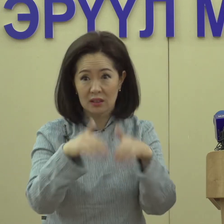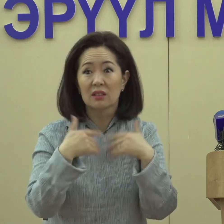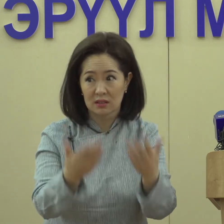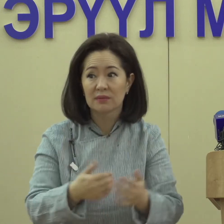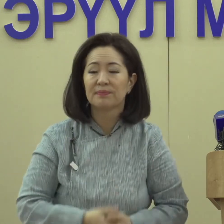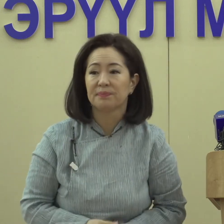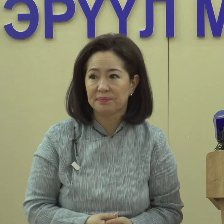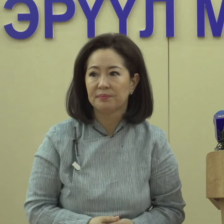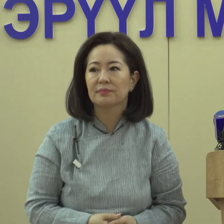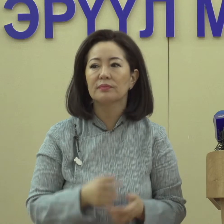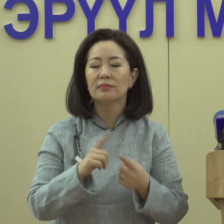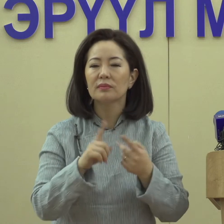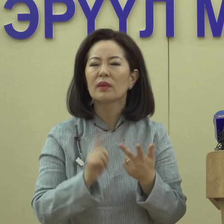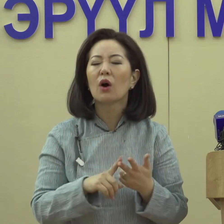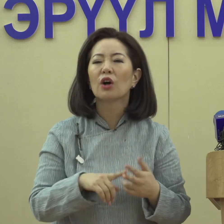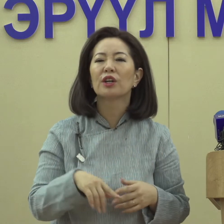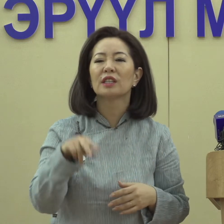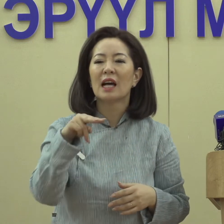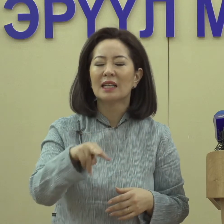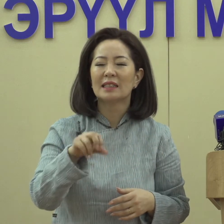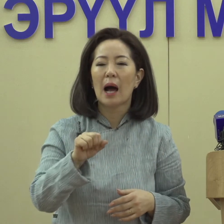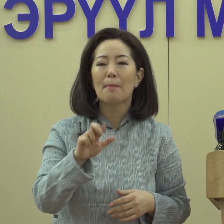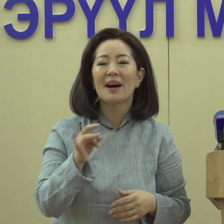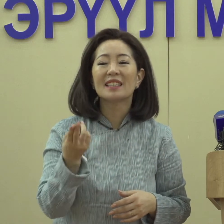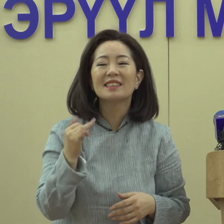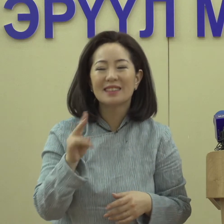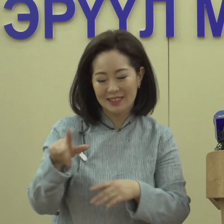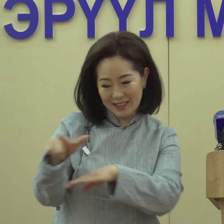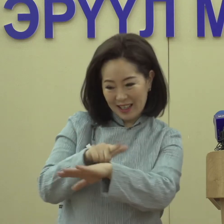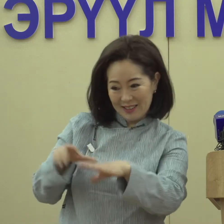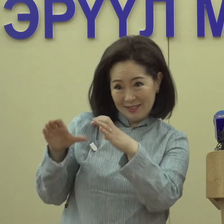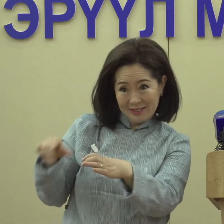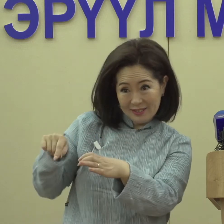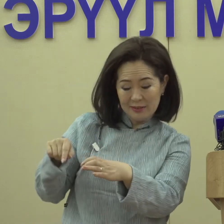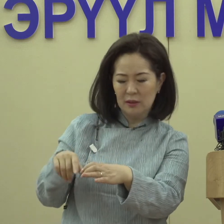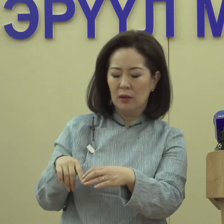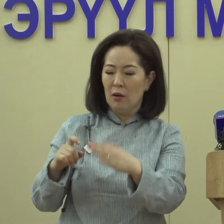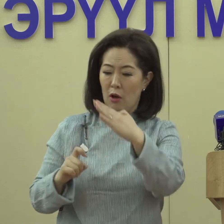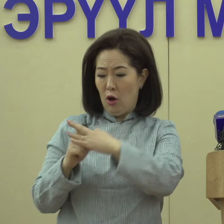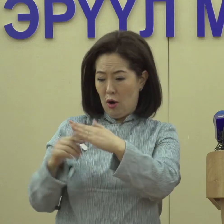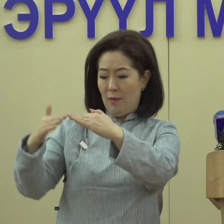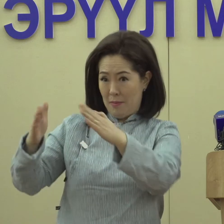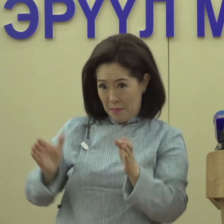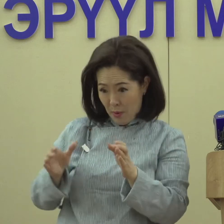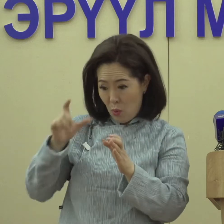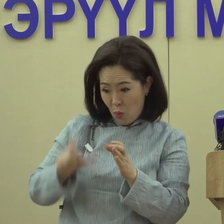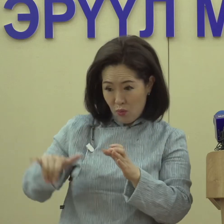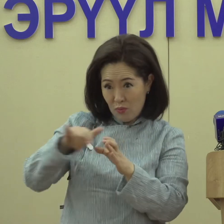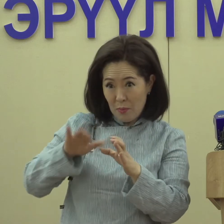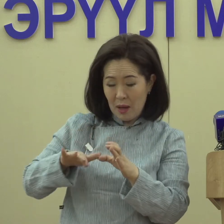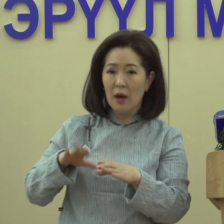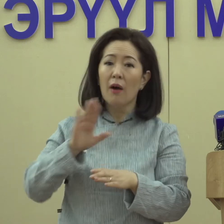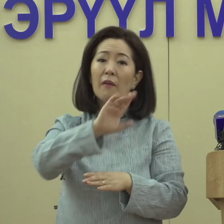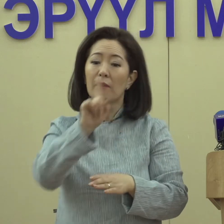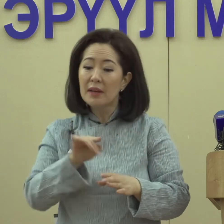За тэгээд одоо Ламбордийн бас нутаг болон энэ 20 зэрийн хязгаарлалтад орсон мож улсуудад